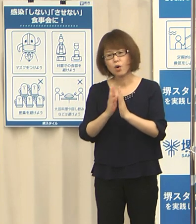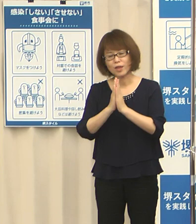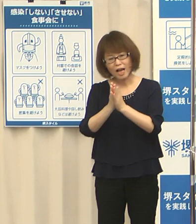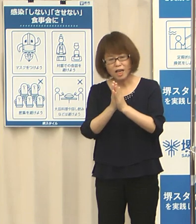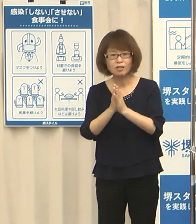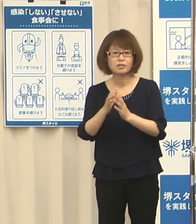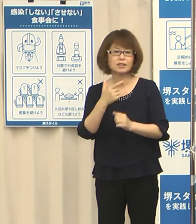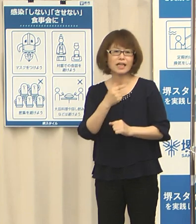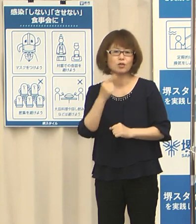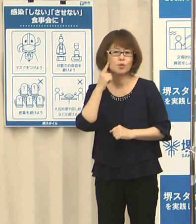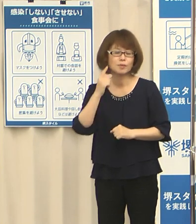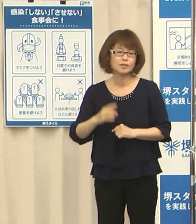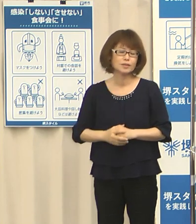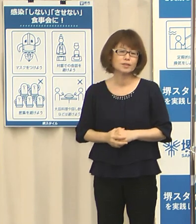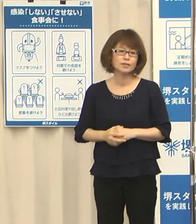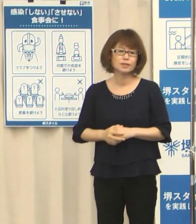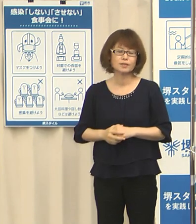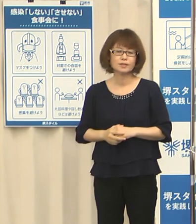ております。また